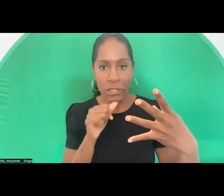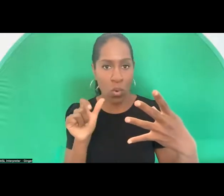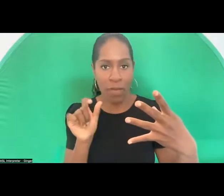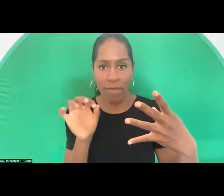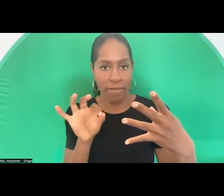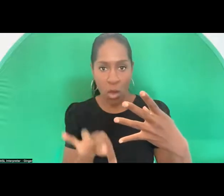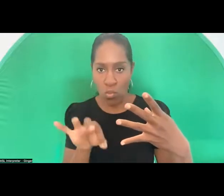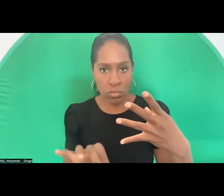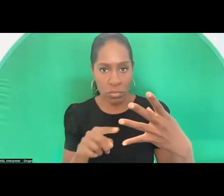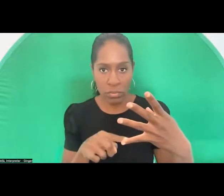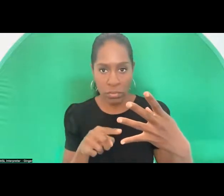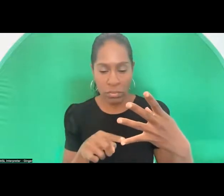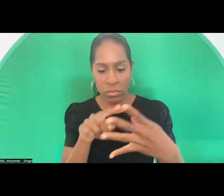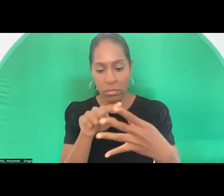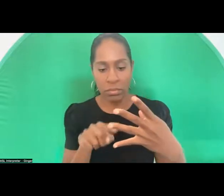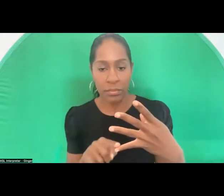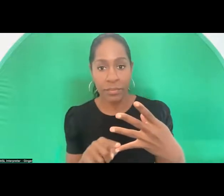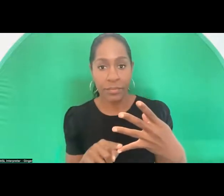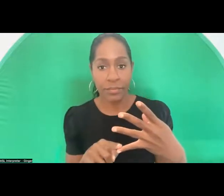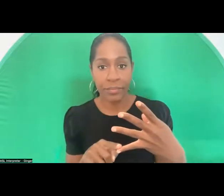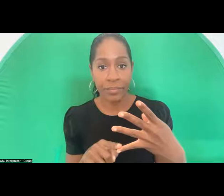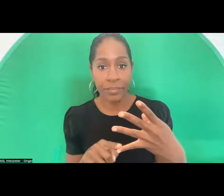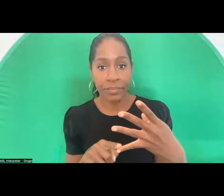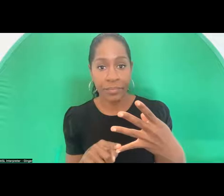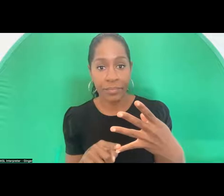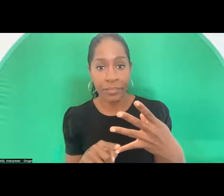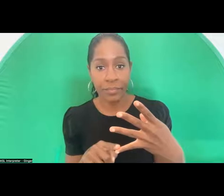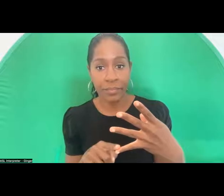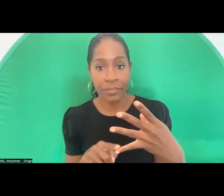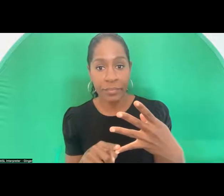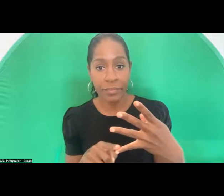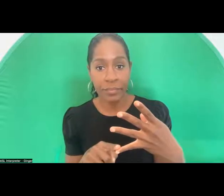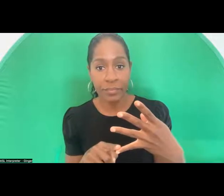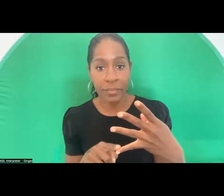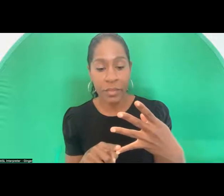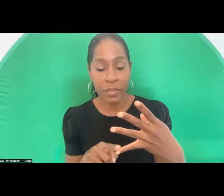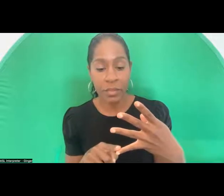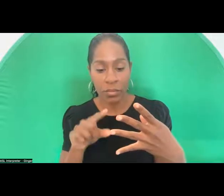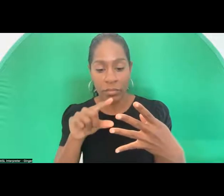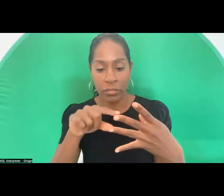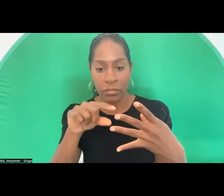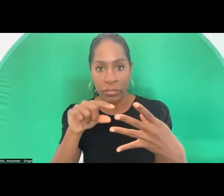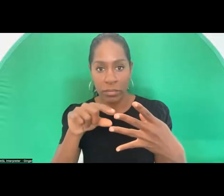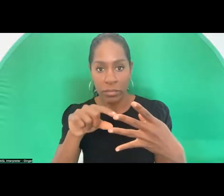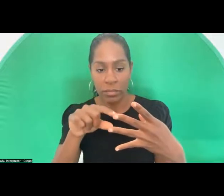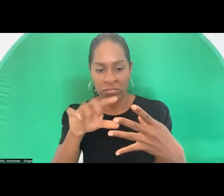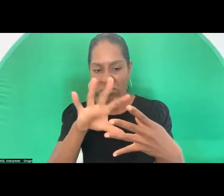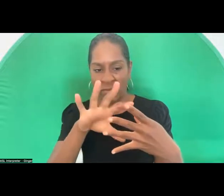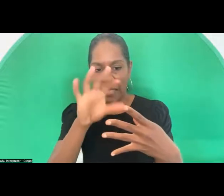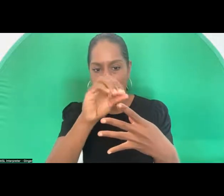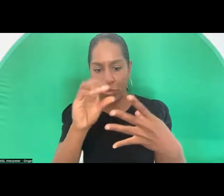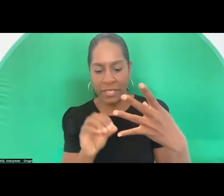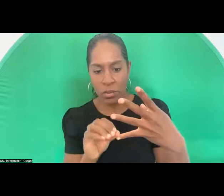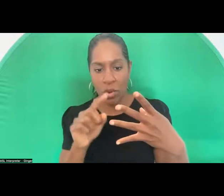y no voto entonces solamente tuvimos respuestas en dos opciones 7%